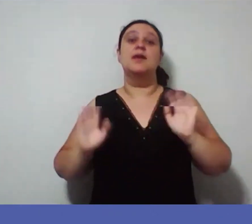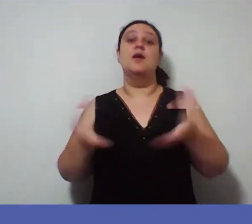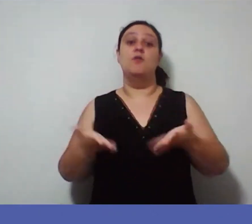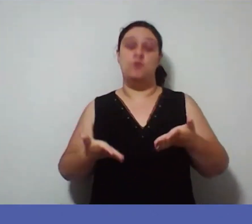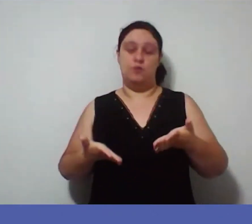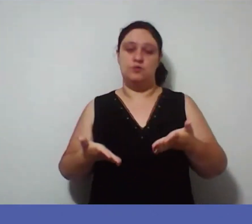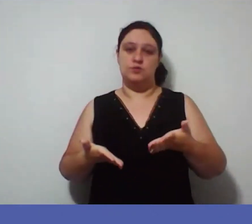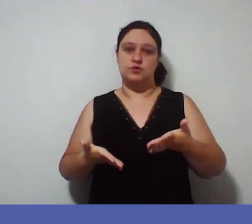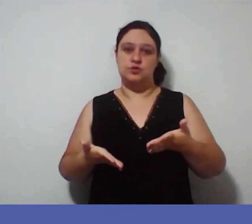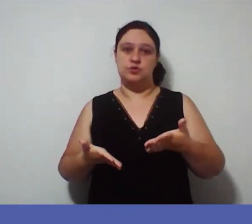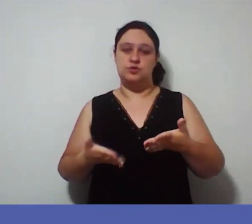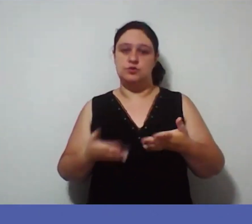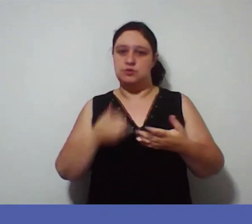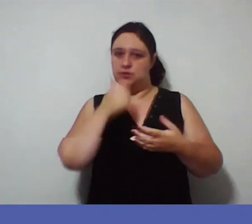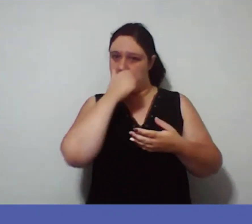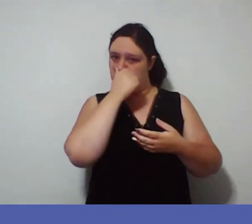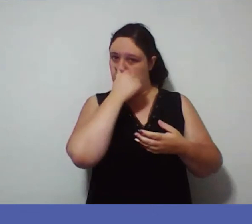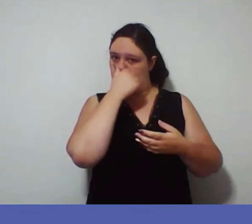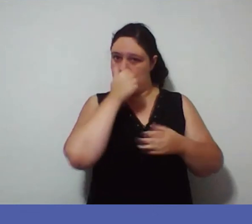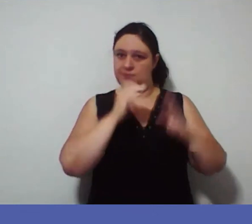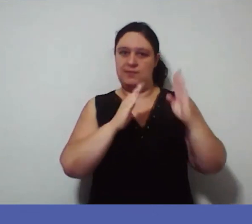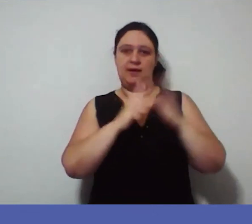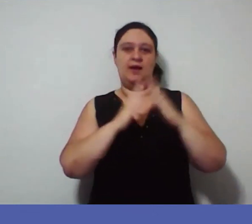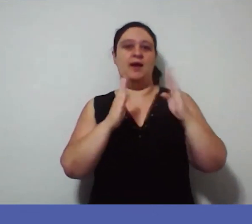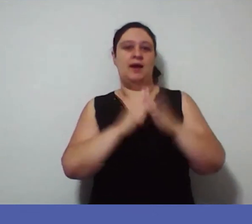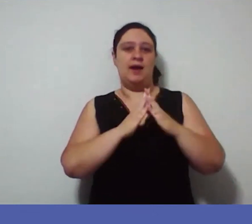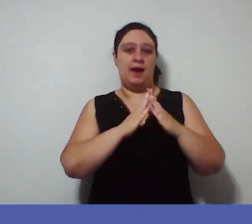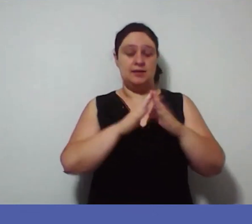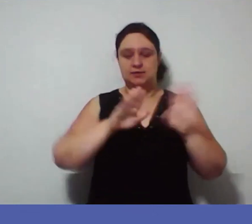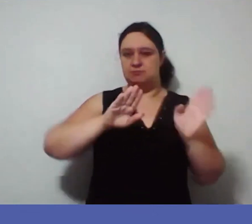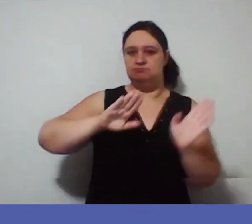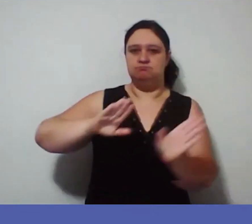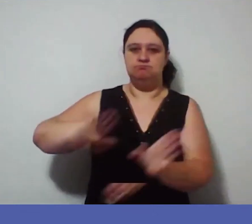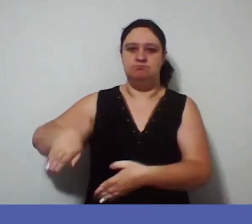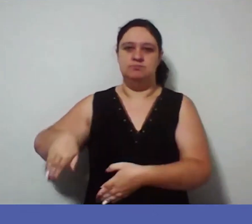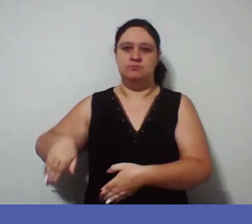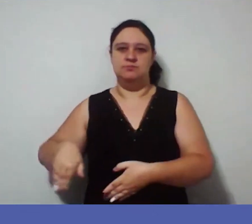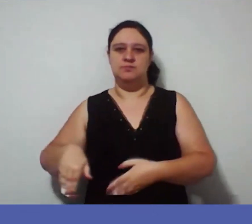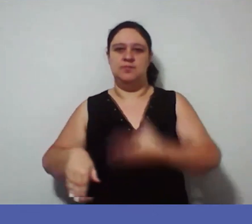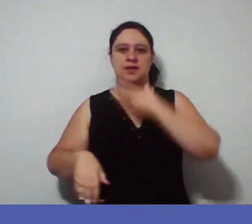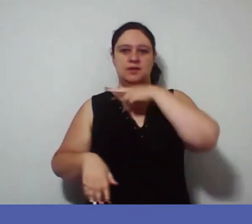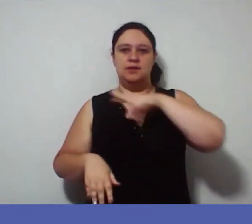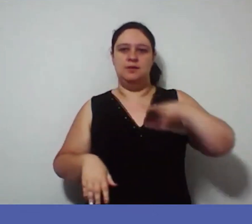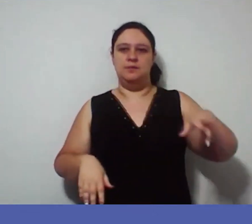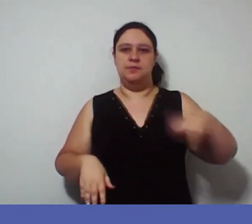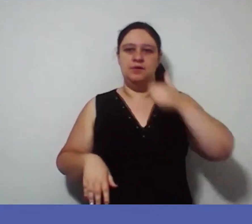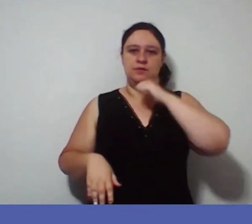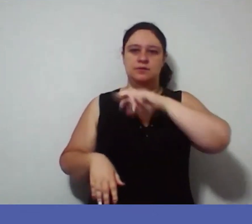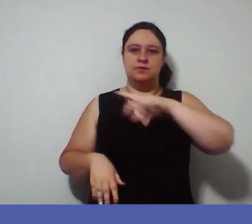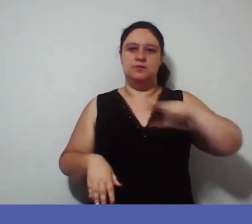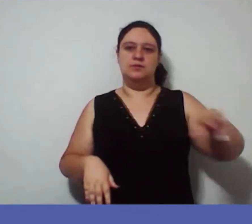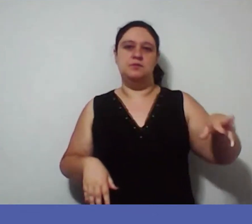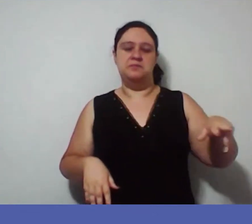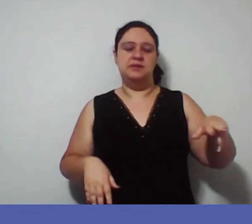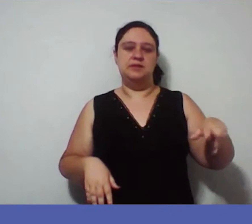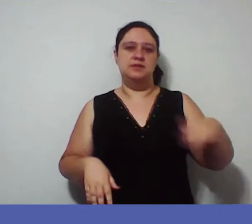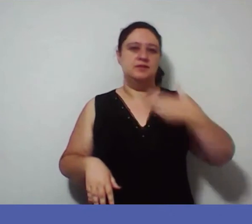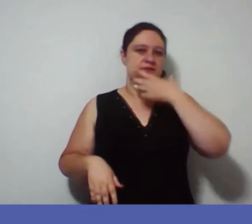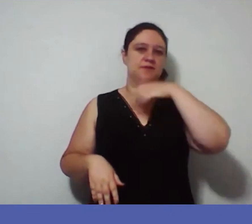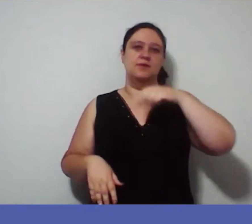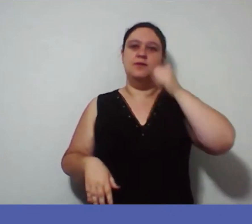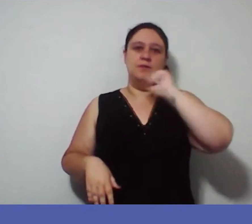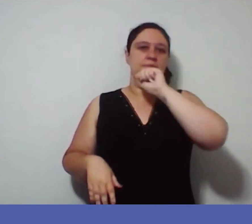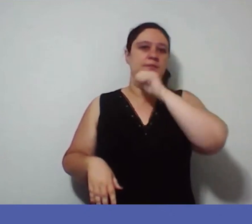deixar casas por causa do Senhor, deixar irmãos, irmãs, pai, mãe, filhos ou campos por causa do nome